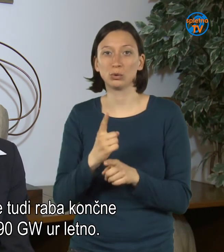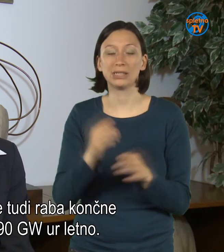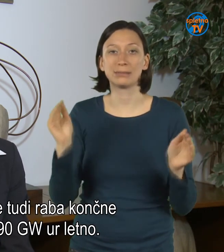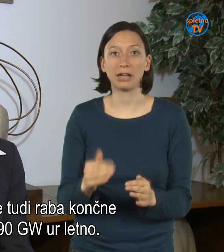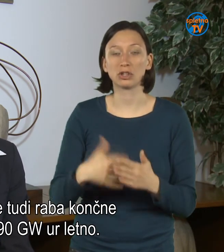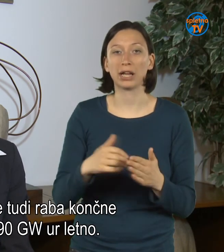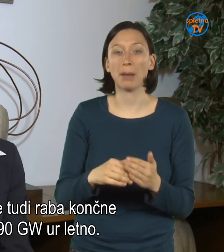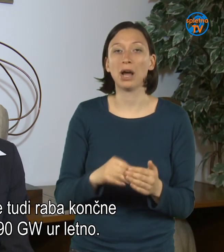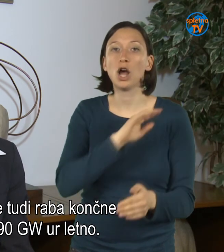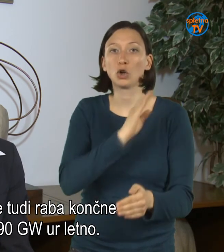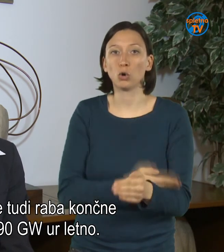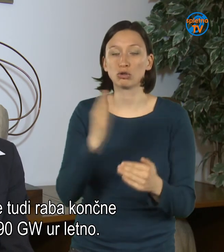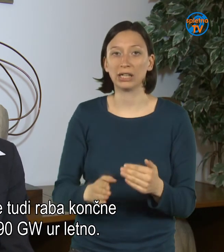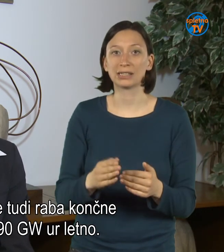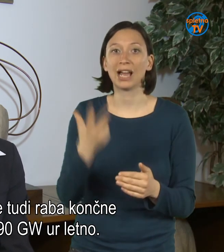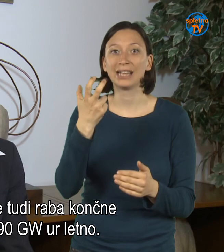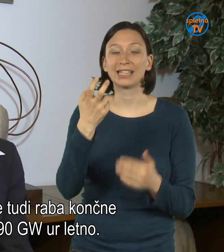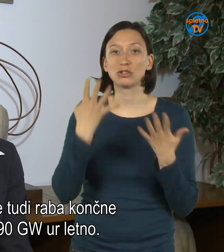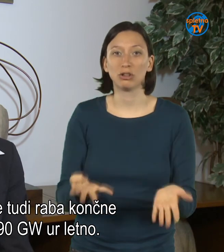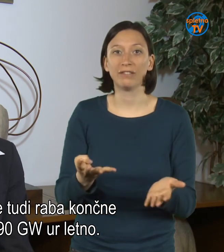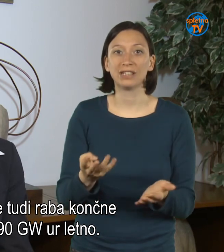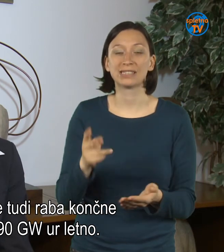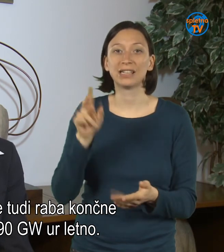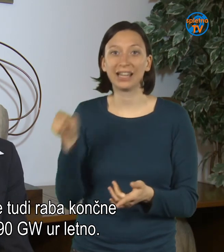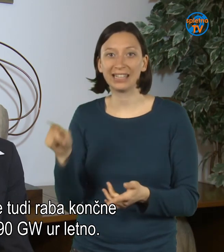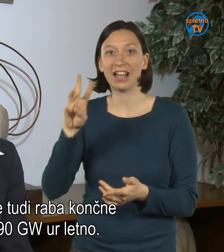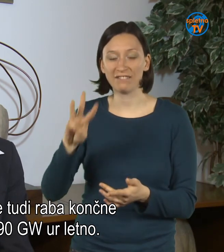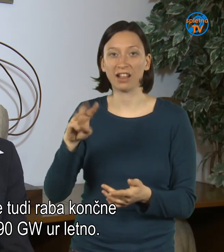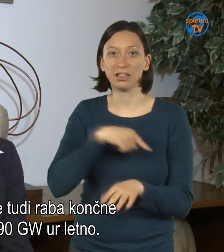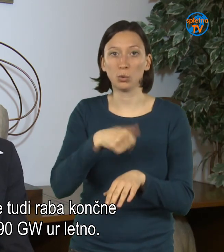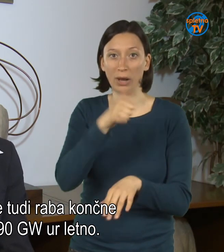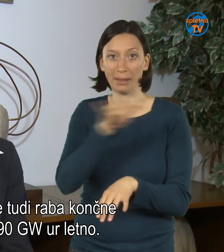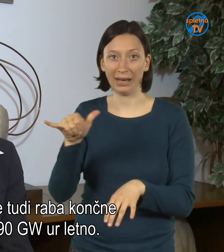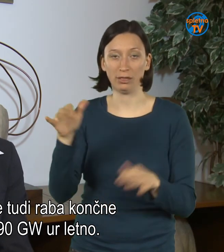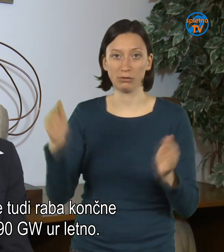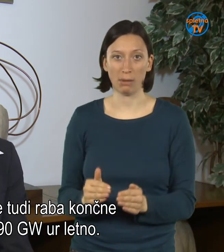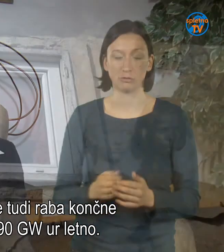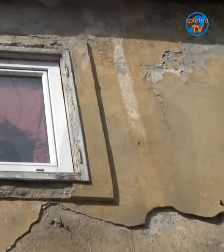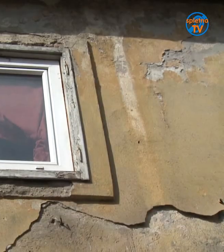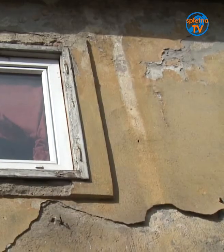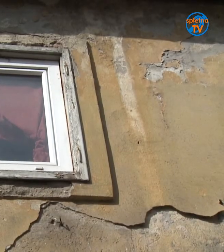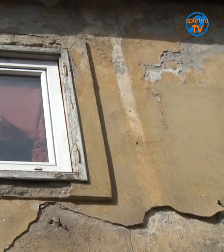zmanjšana pa je tudi raba končne energije za 390 gigavatnih ur letno.